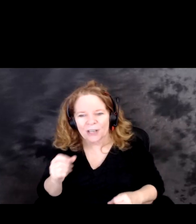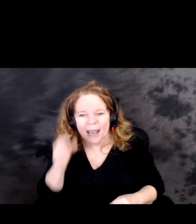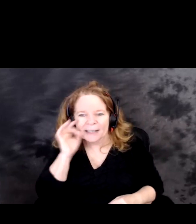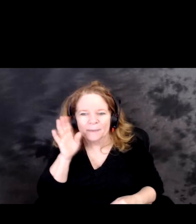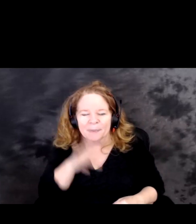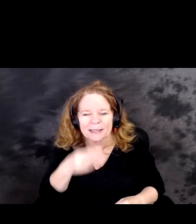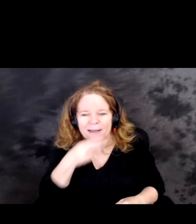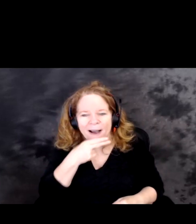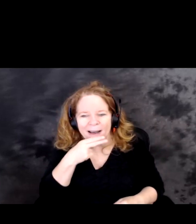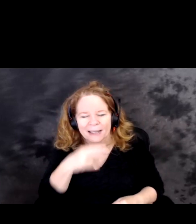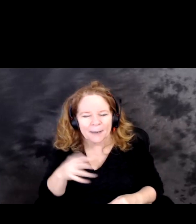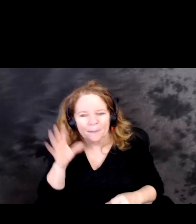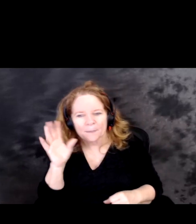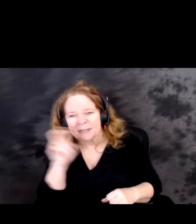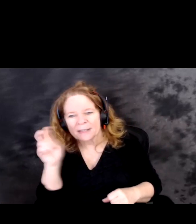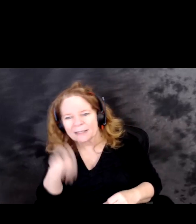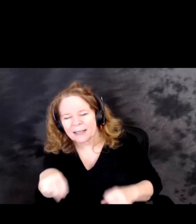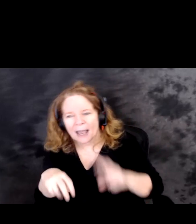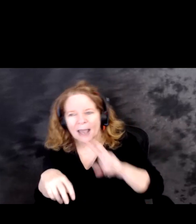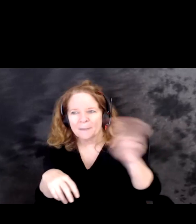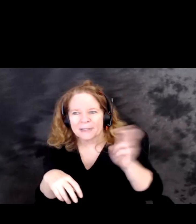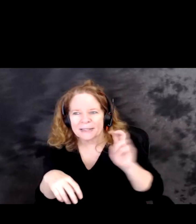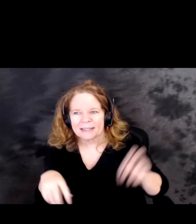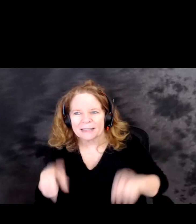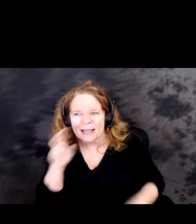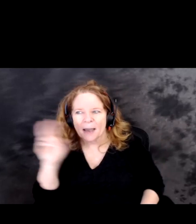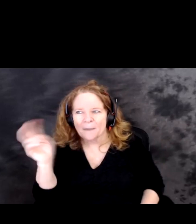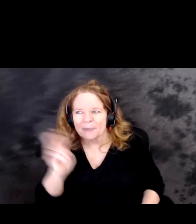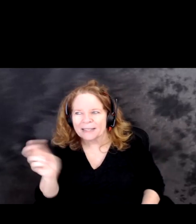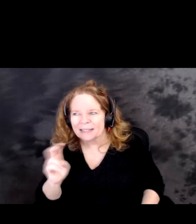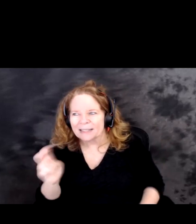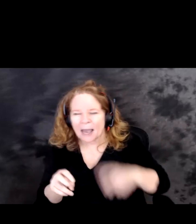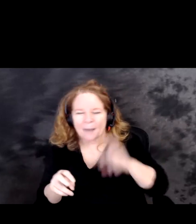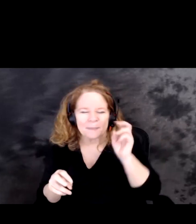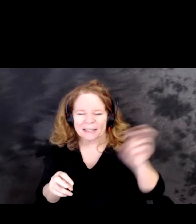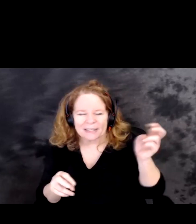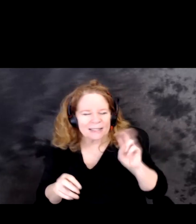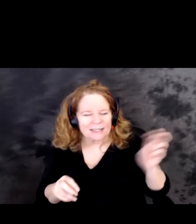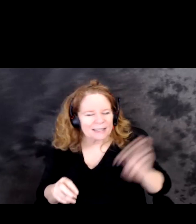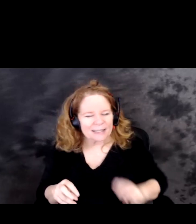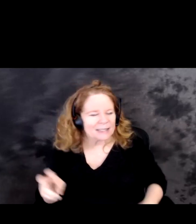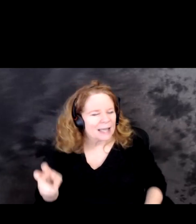todas las abejas probaron la miel de la abeja Shakey Shake. ¡Bzz, bzz, bzz!